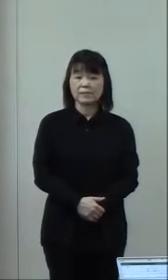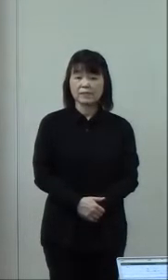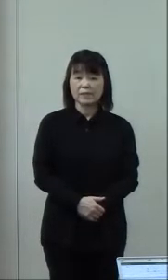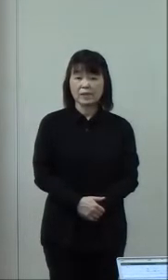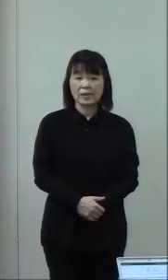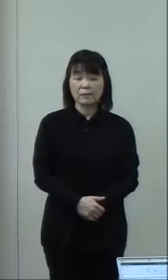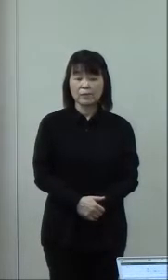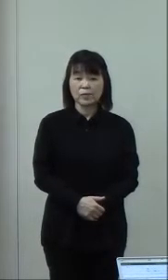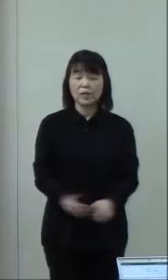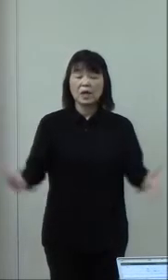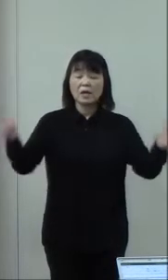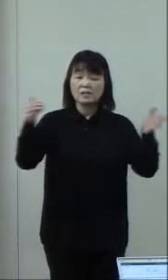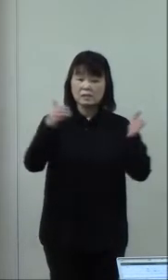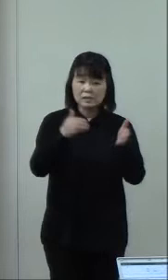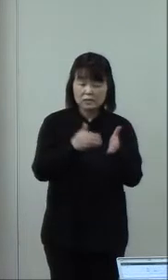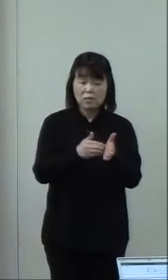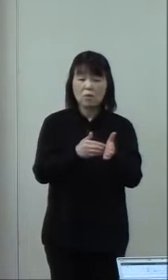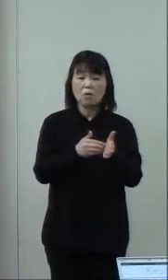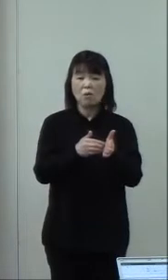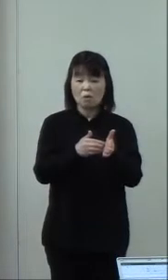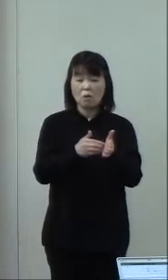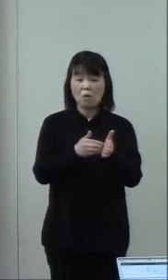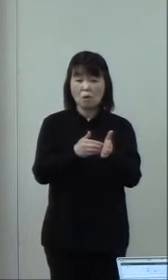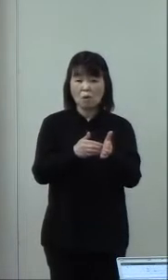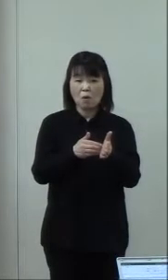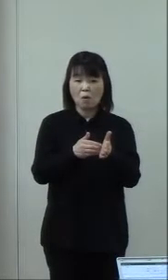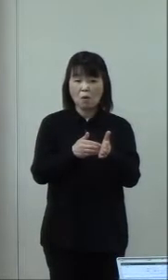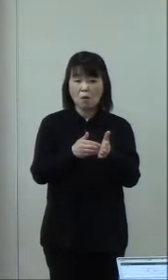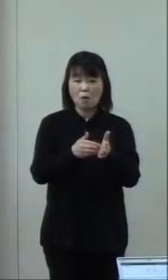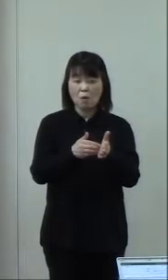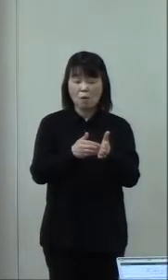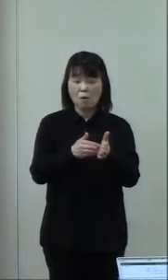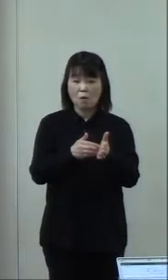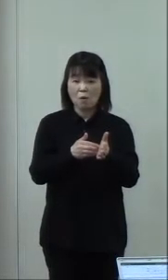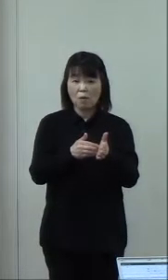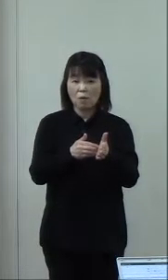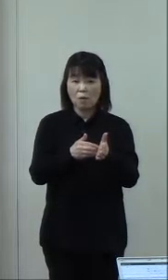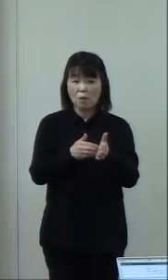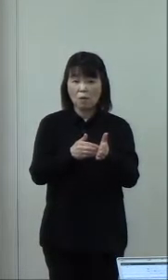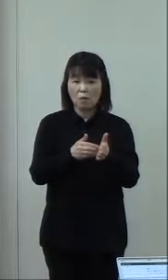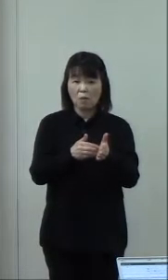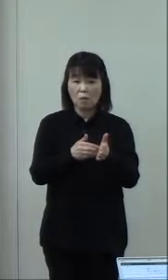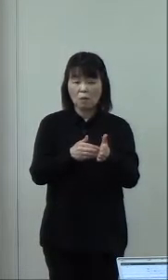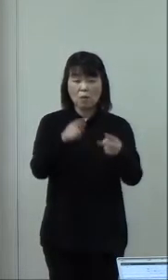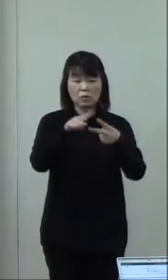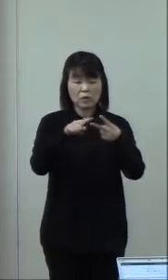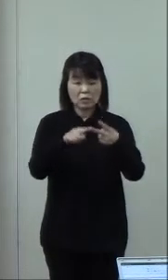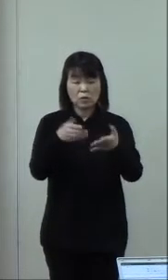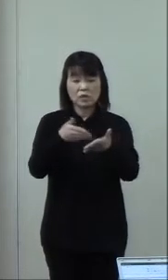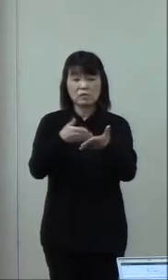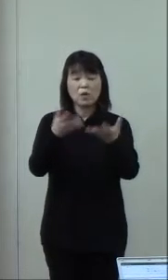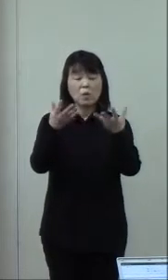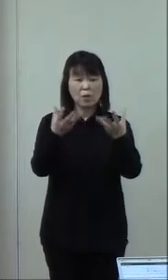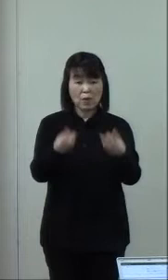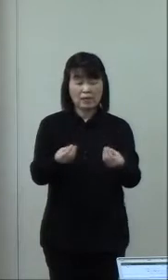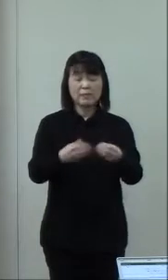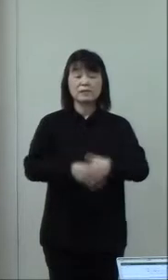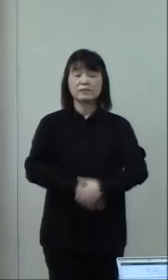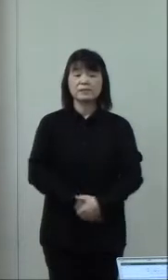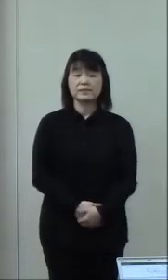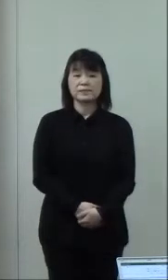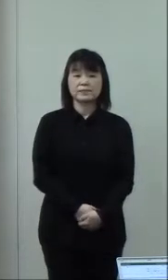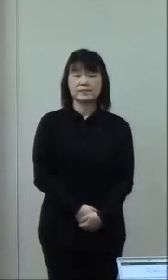以上かな。あとフォトコンテスト、はい、 行事予定につ